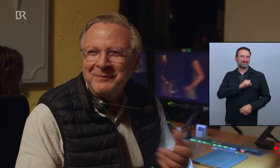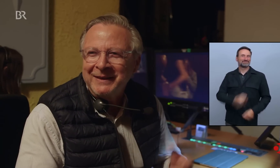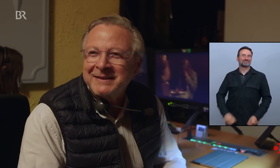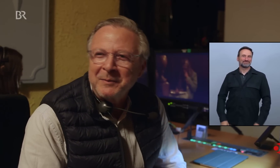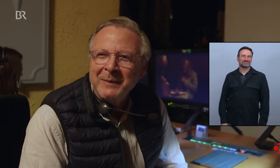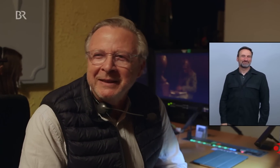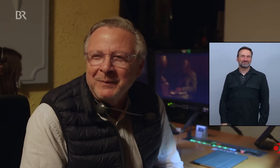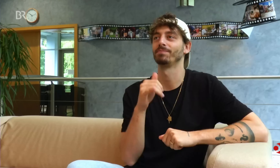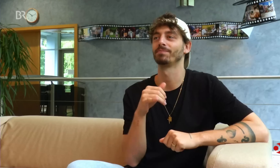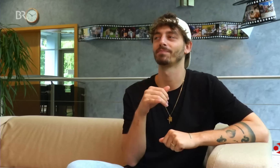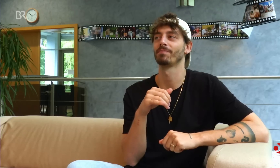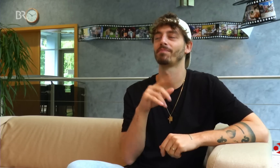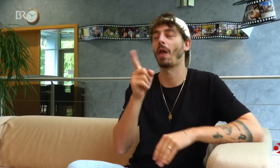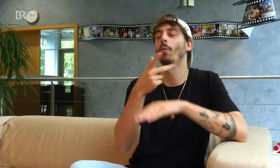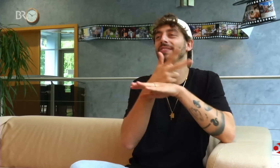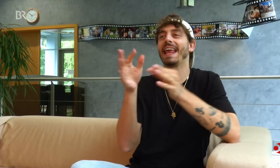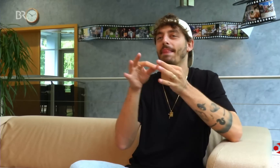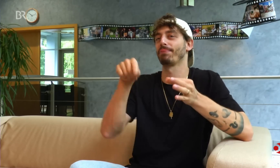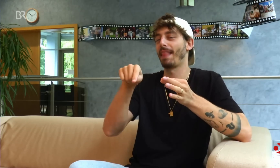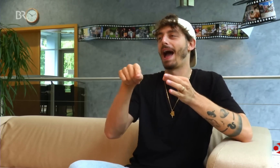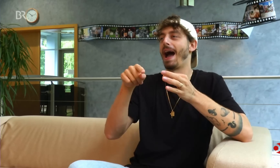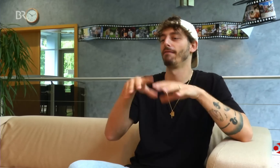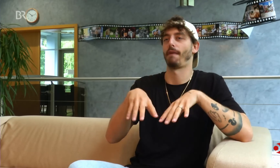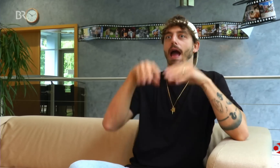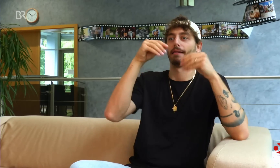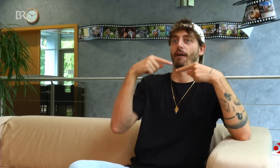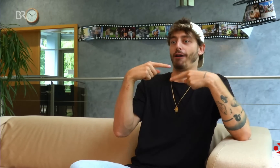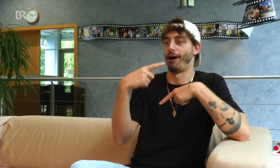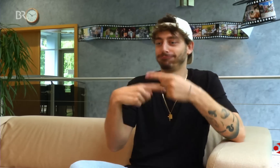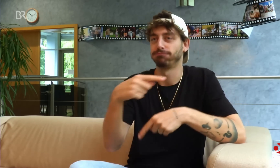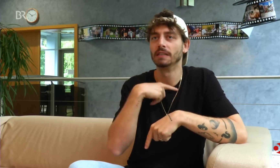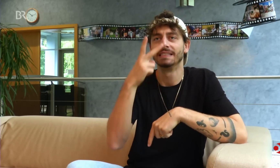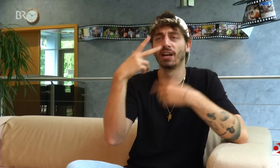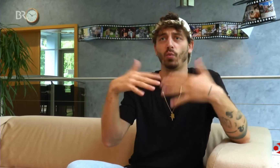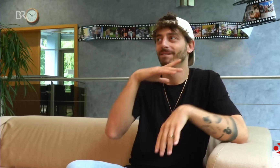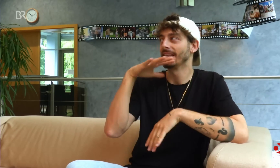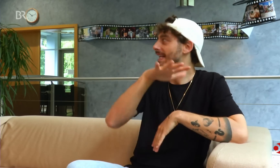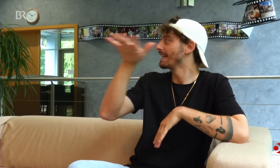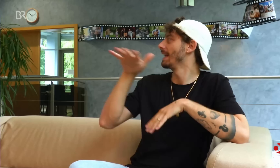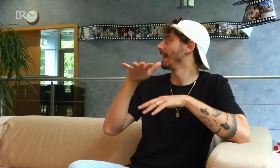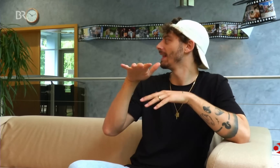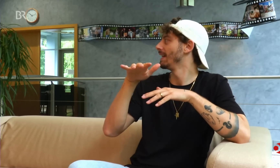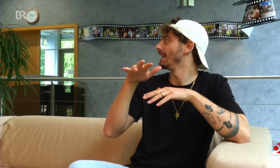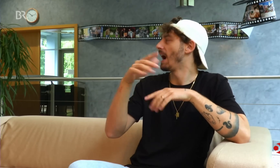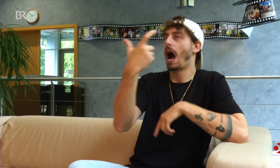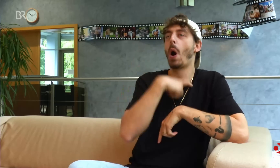man da selber mitnimmt. Vom Anfang des ersten Drehtages an habe ich gesehen, dass die Leute hier völlig offen auf mich zugehen. Es gab